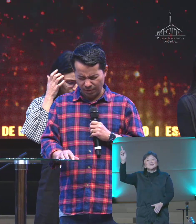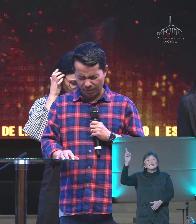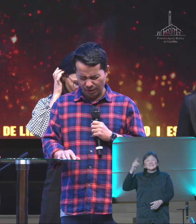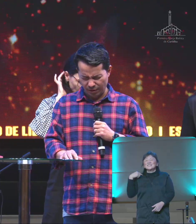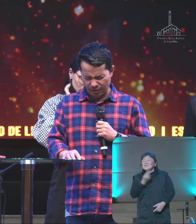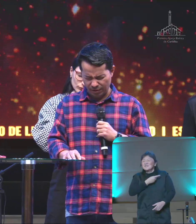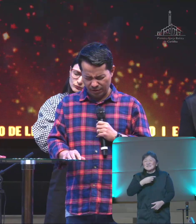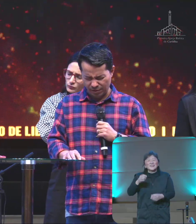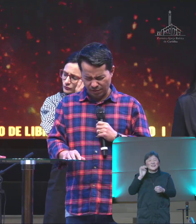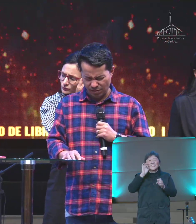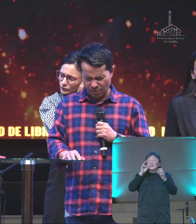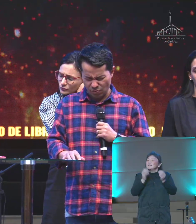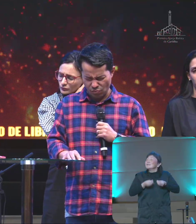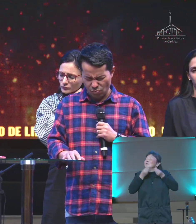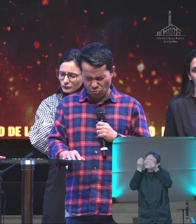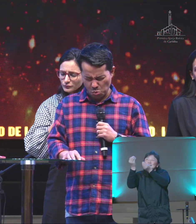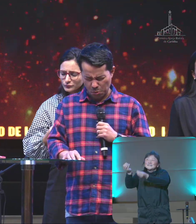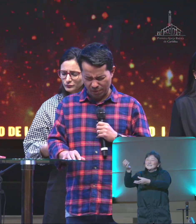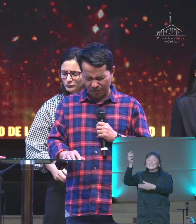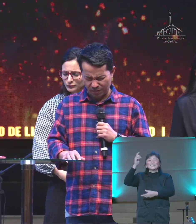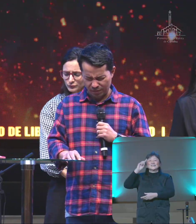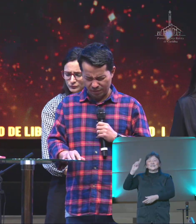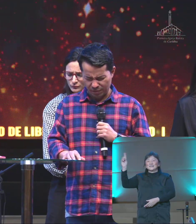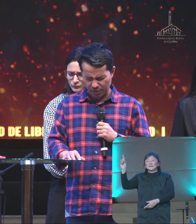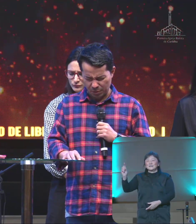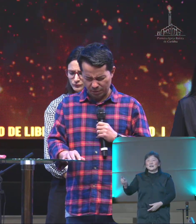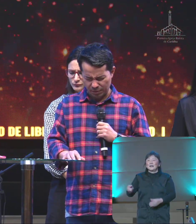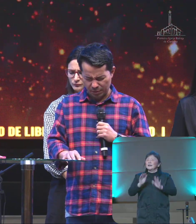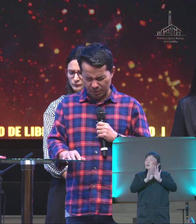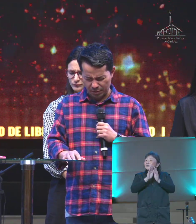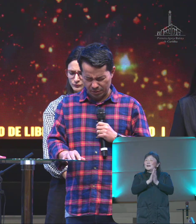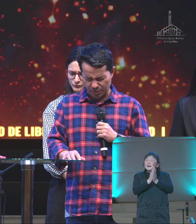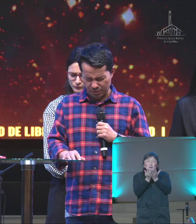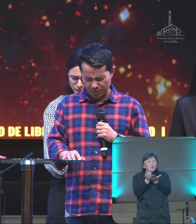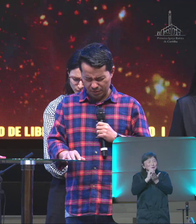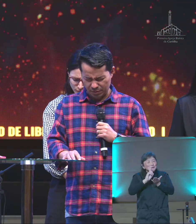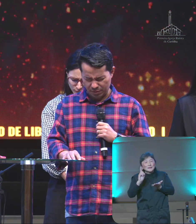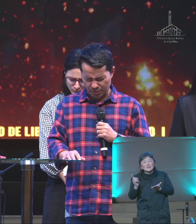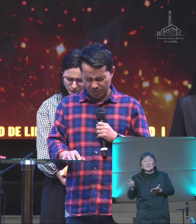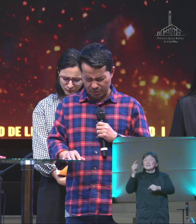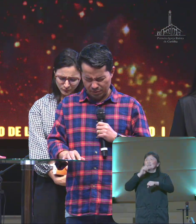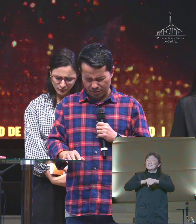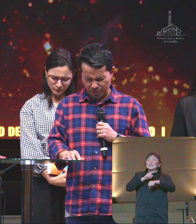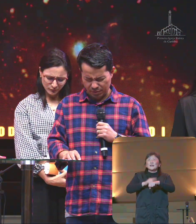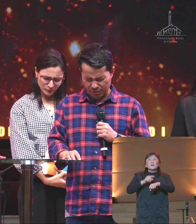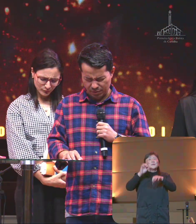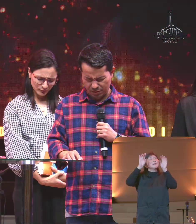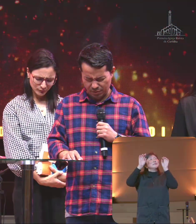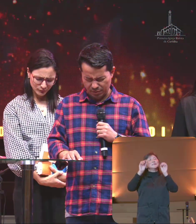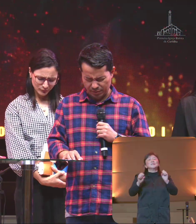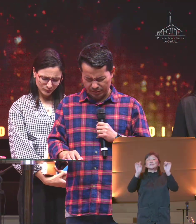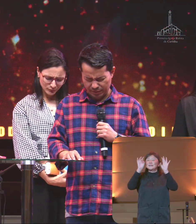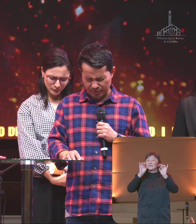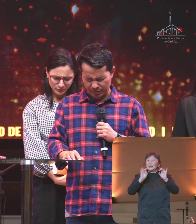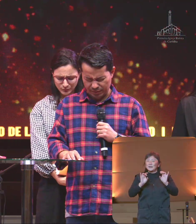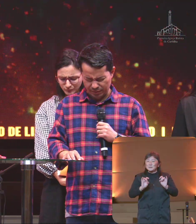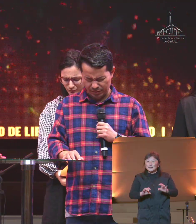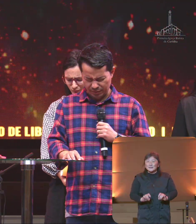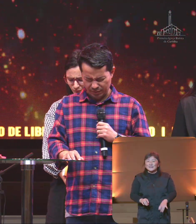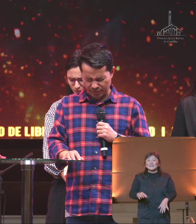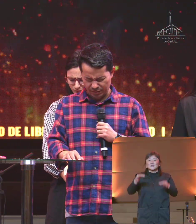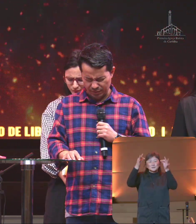nos deu. Obrigada, Deus, pela tua palavra que é confirmada em cada tempo, em cada momento das nossas vidas.